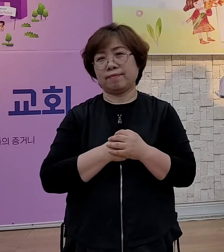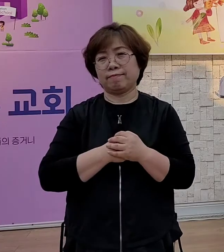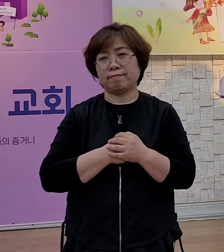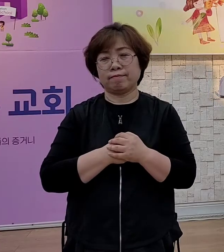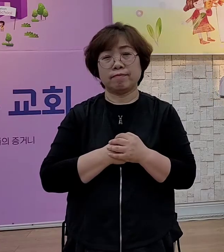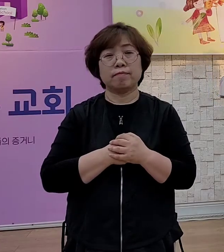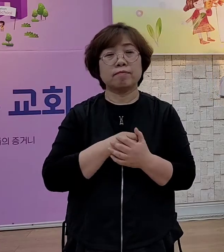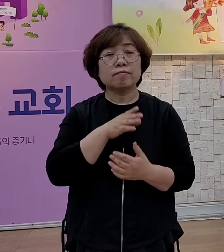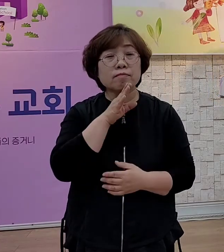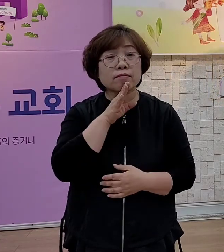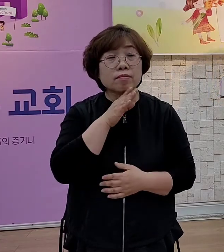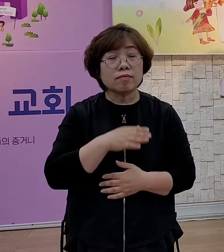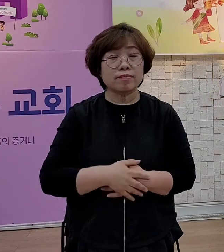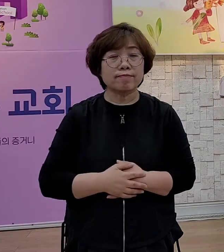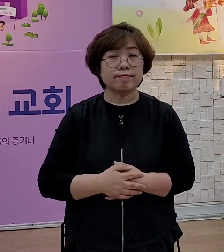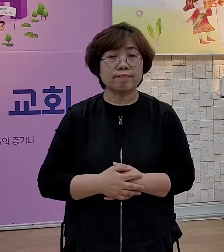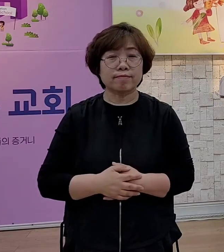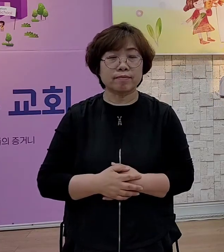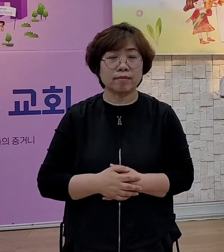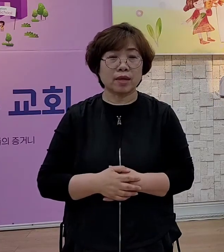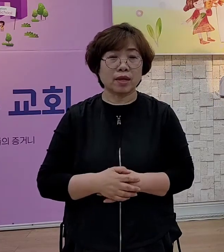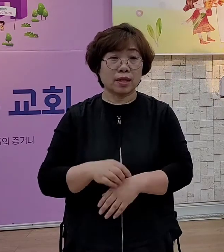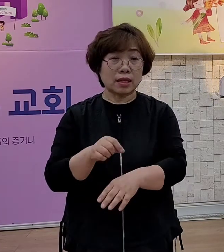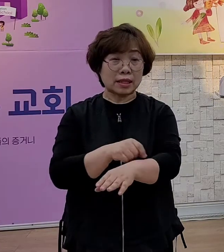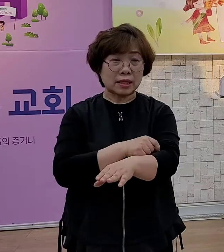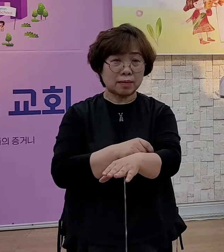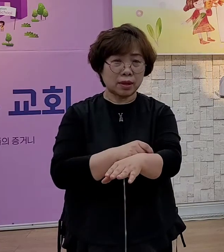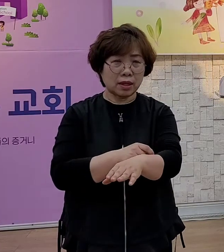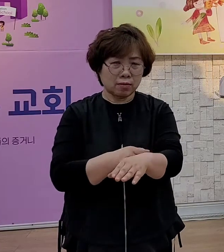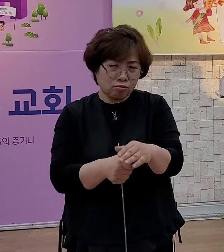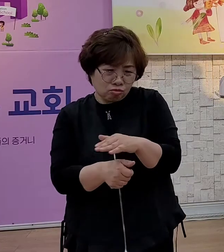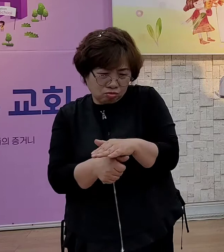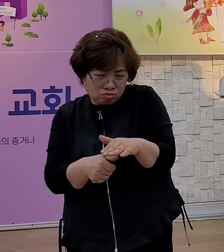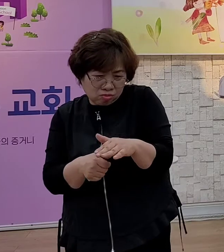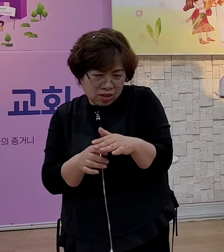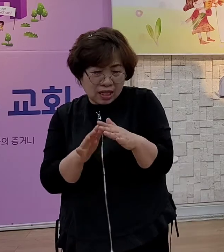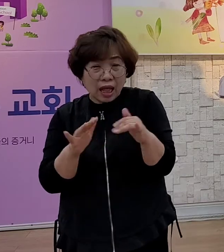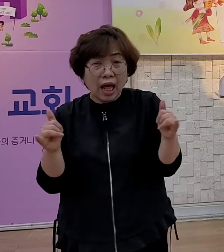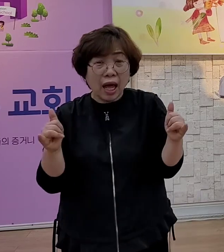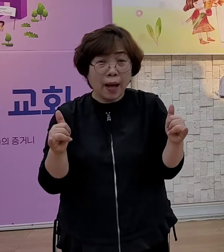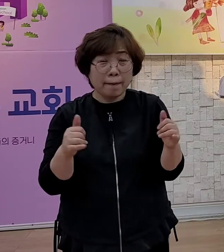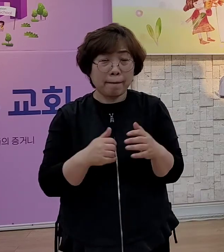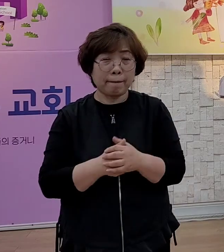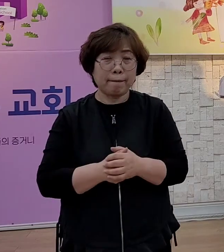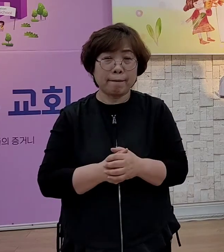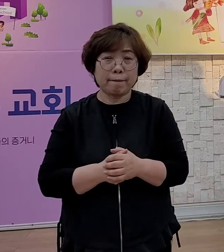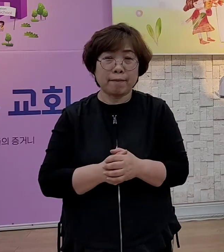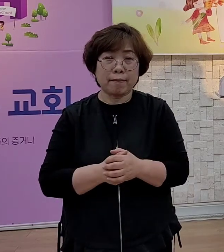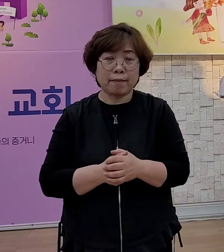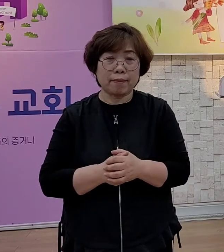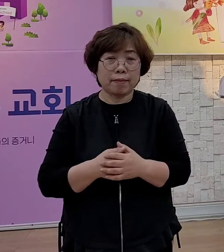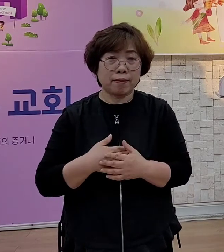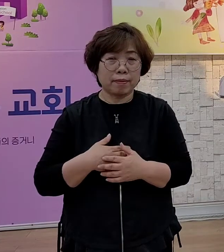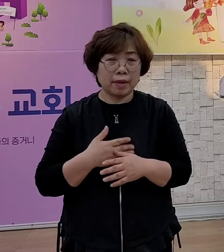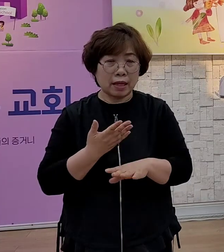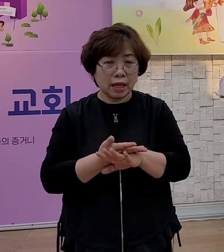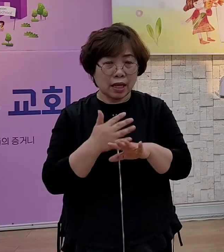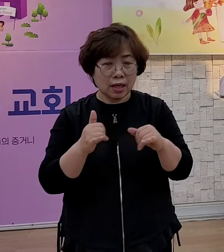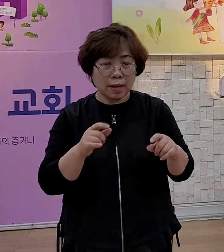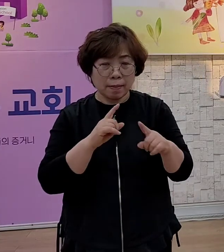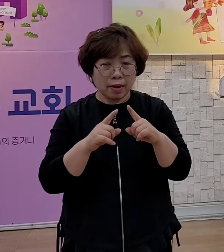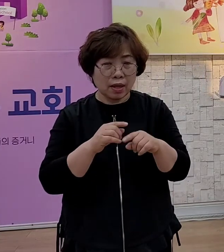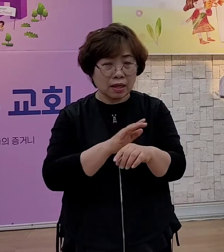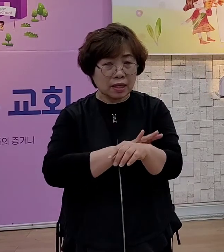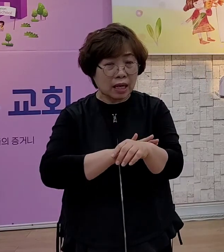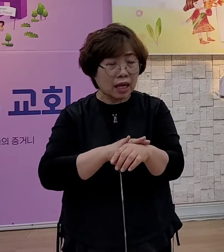그렇죠? 특별히 이제 여러분, 내성적인 사람들은요, 이렇게 남의 말 들어주는 걸